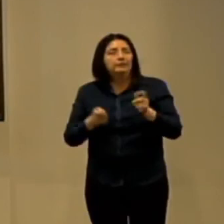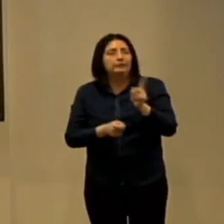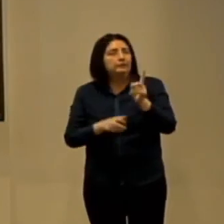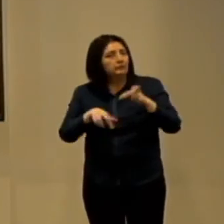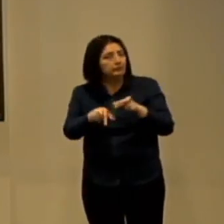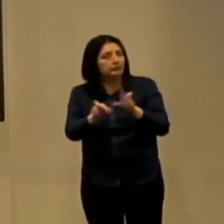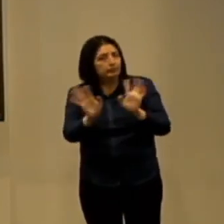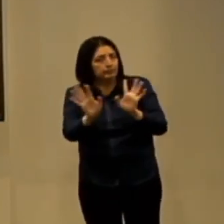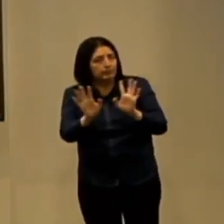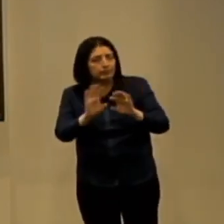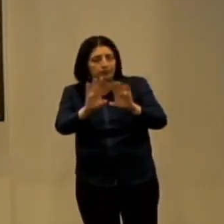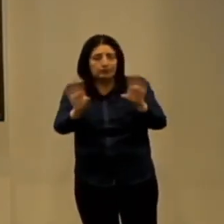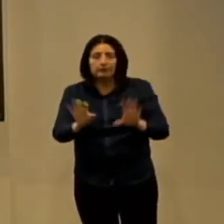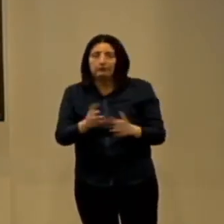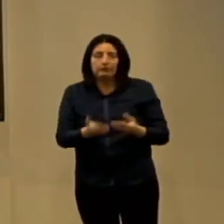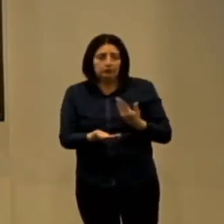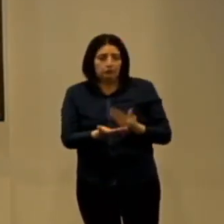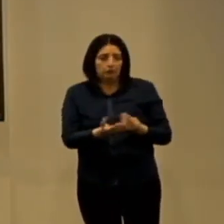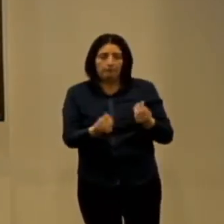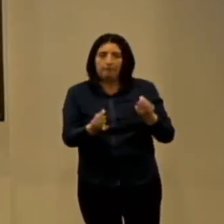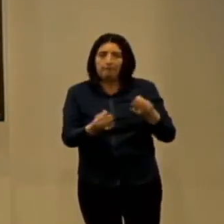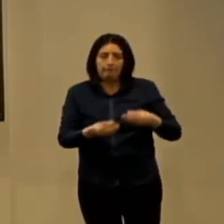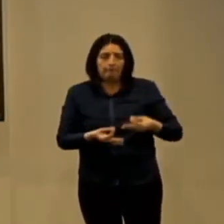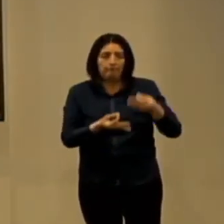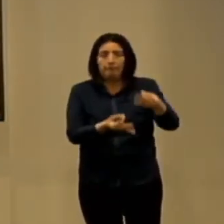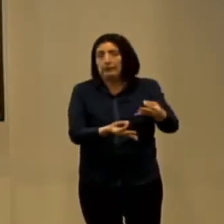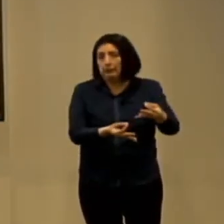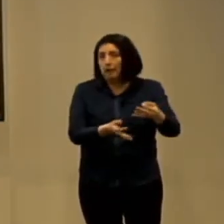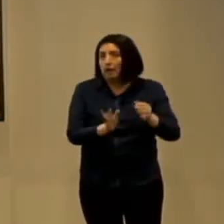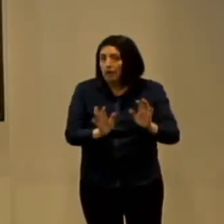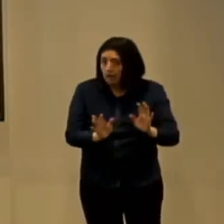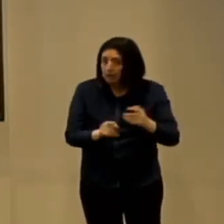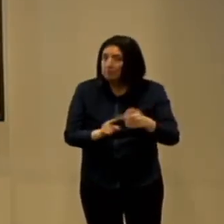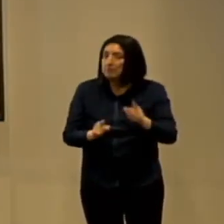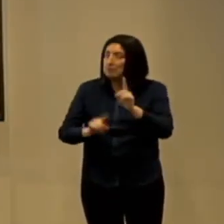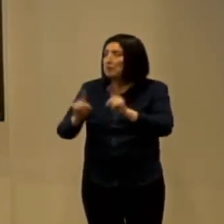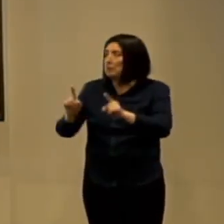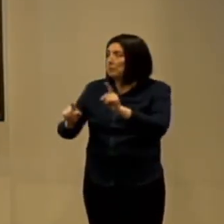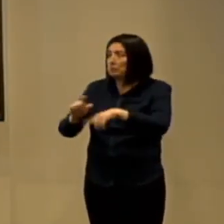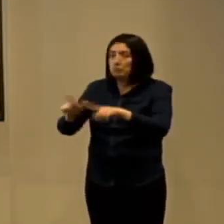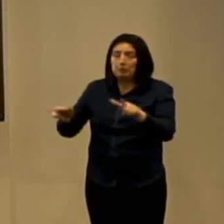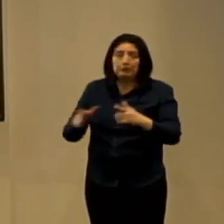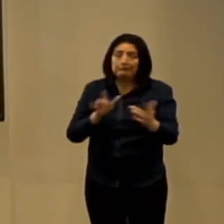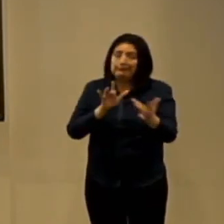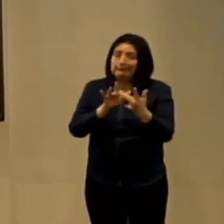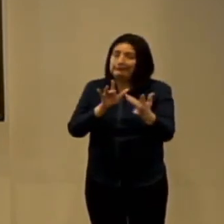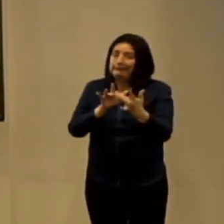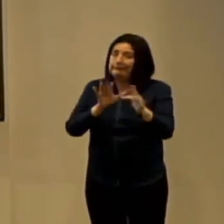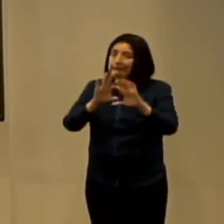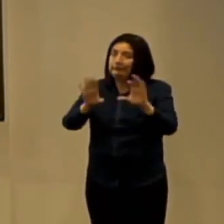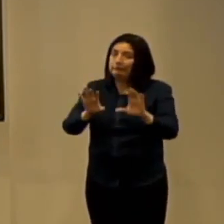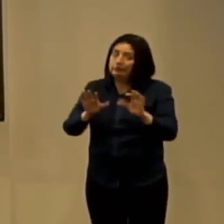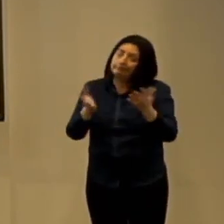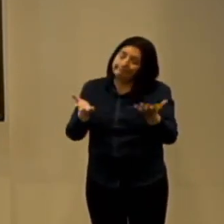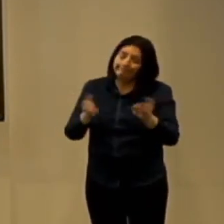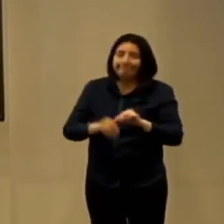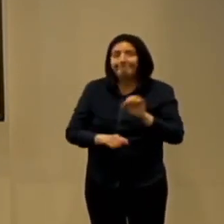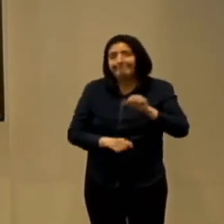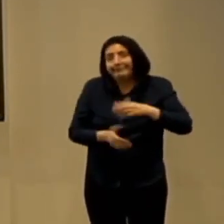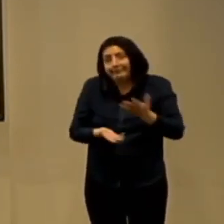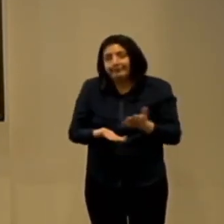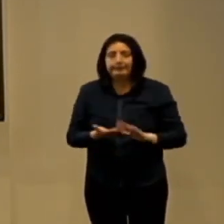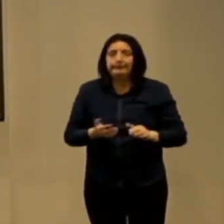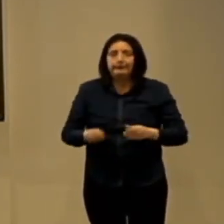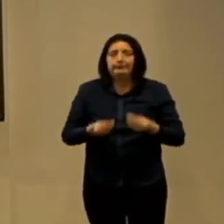certificación en físico. Aunque hay que tener en cuenta que hay sitios donde no hay conectividad, entonces probablemente habrá tener